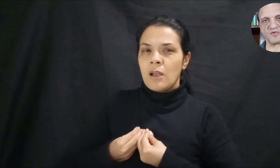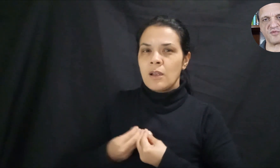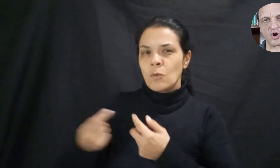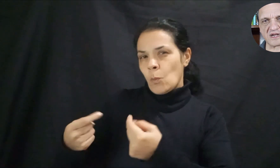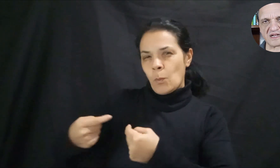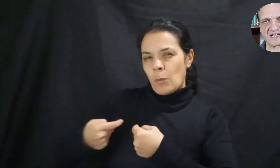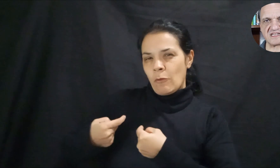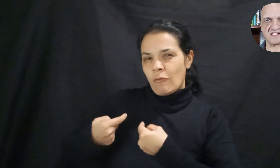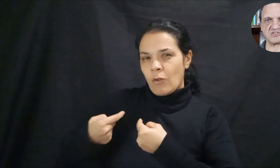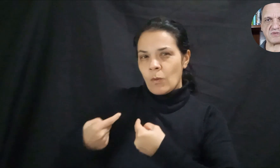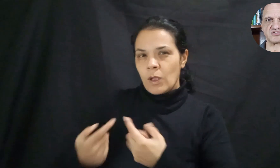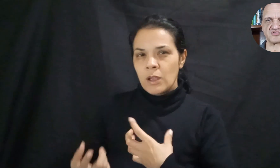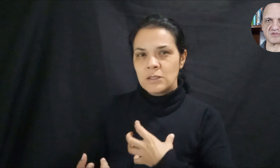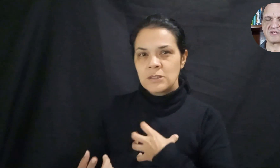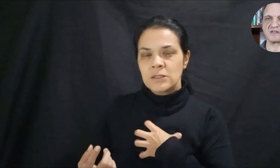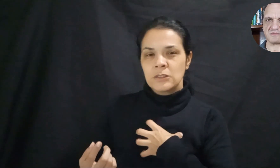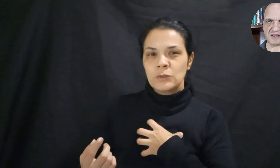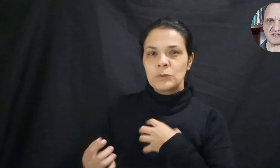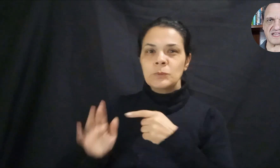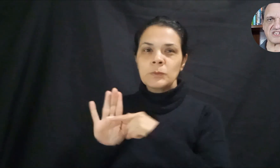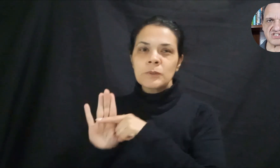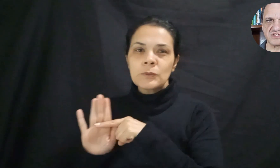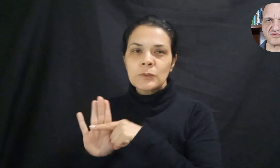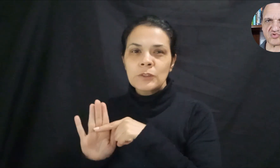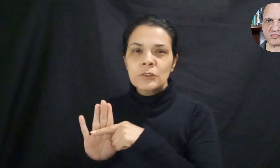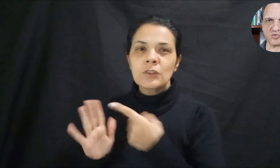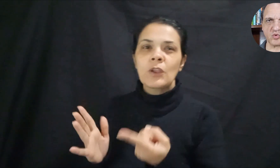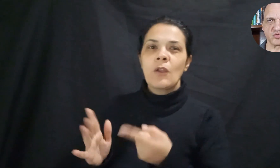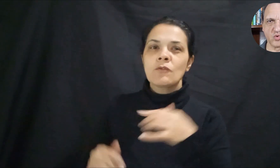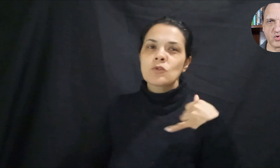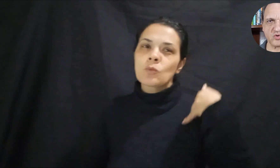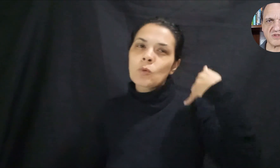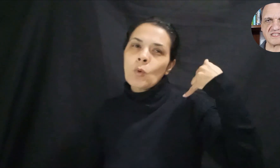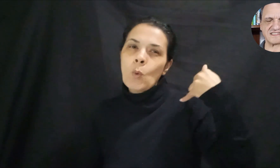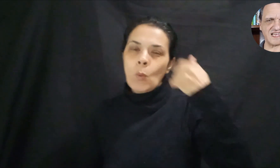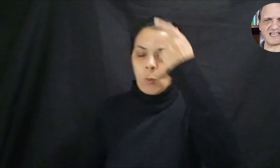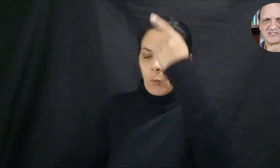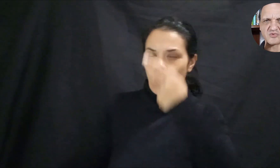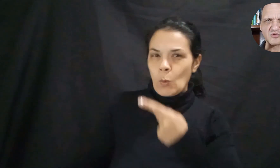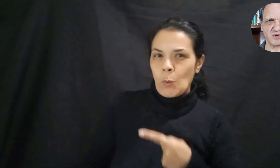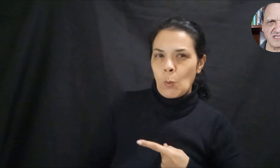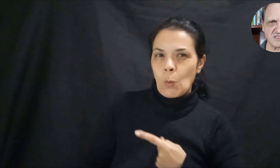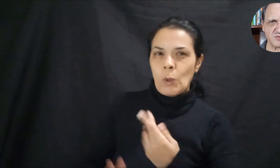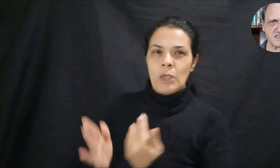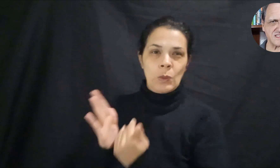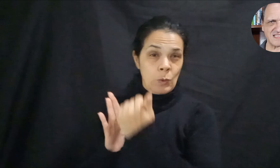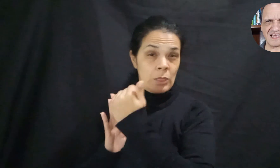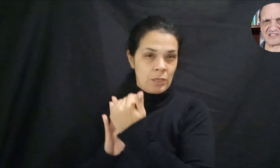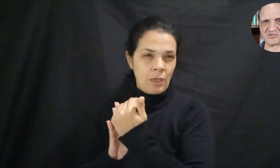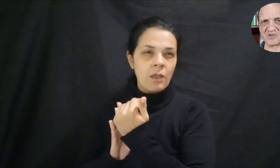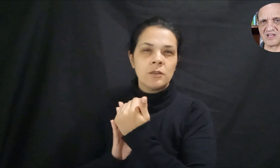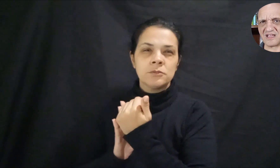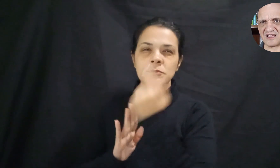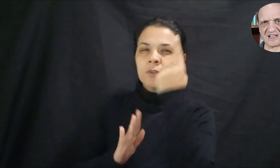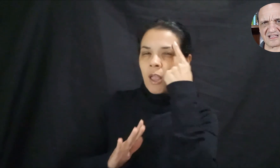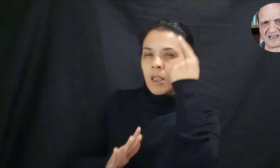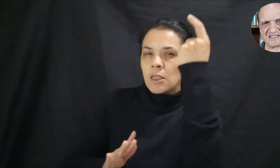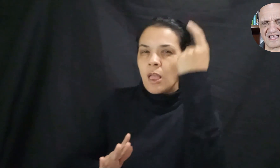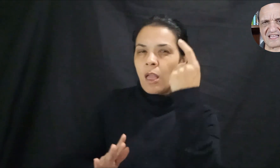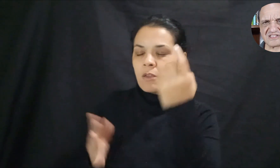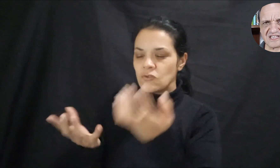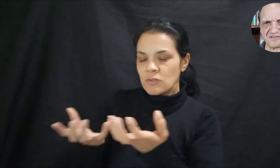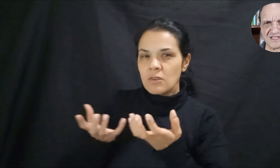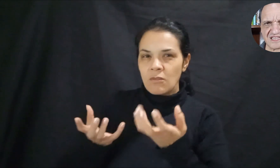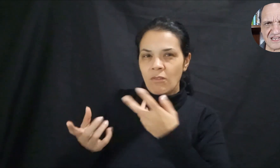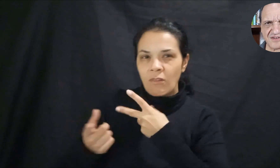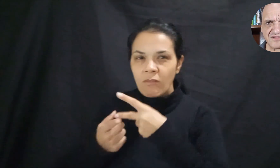nos provoca aqueles sentimentos negativos, como o orgulho em excesso, o egoísmo em excesso, aquela